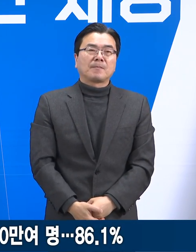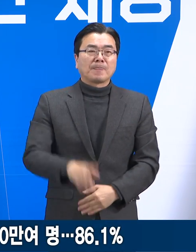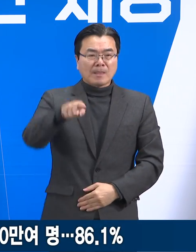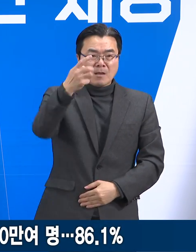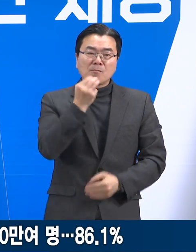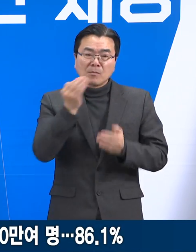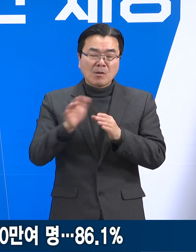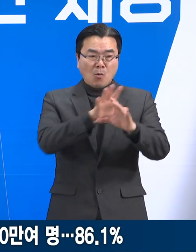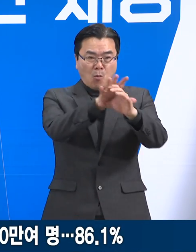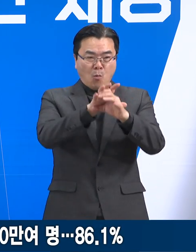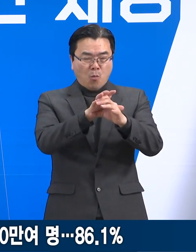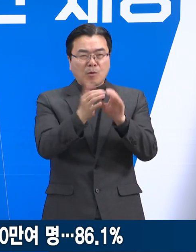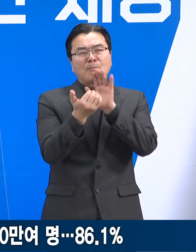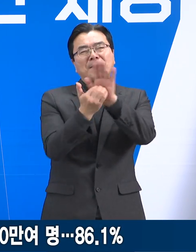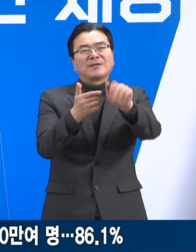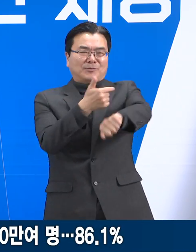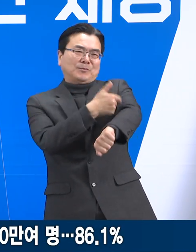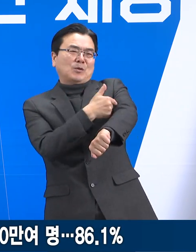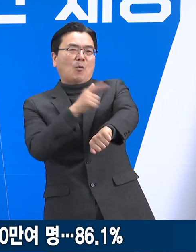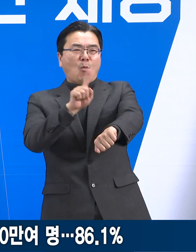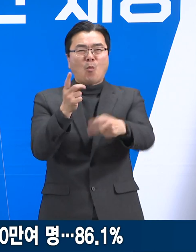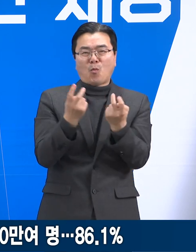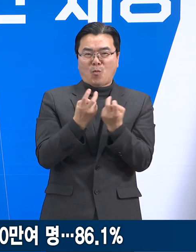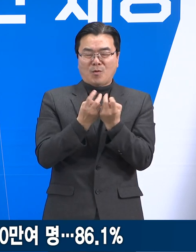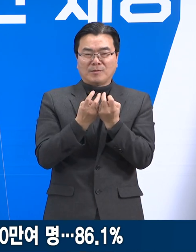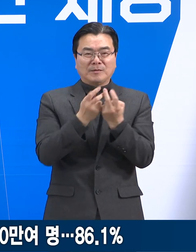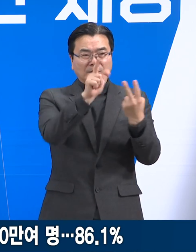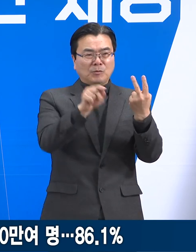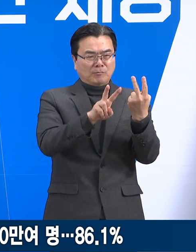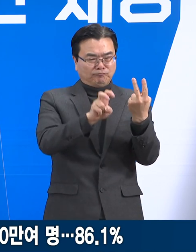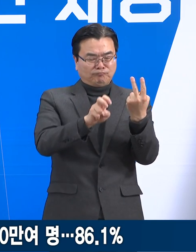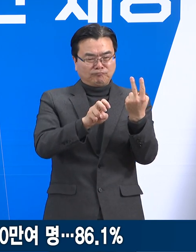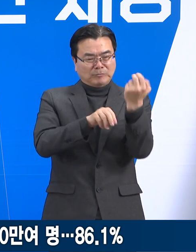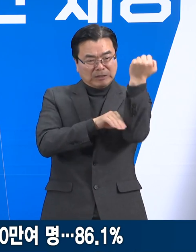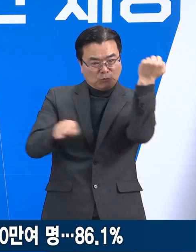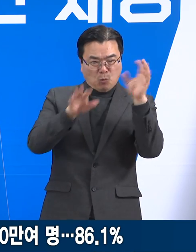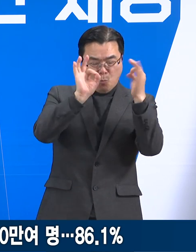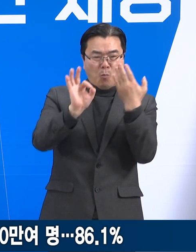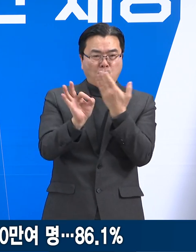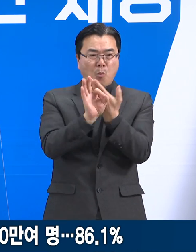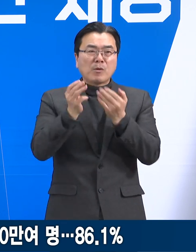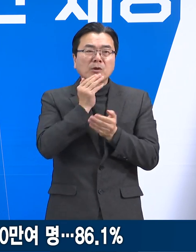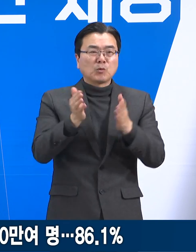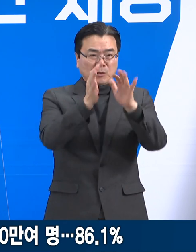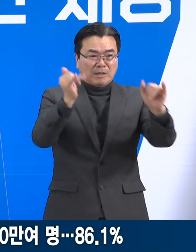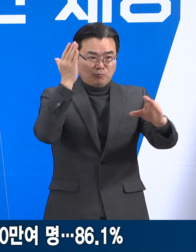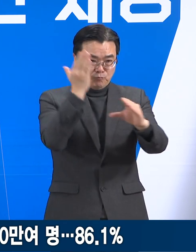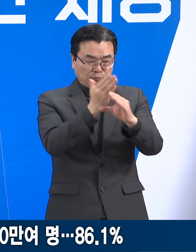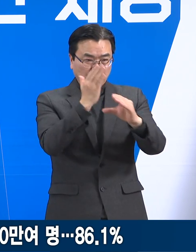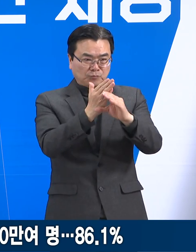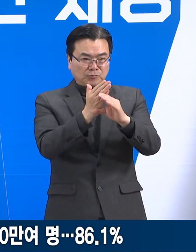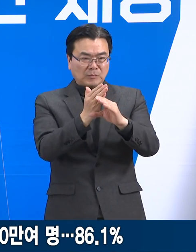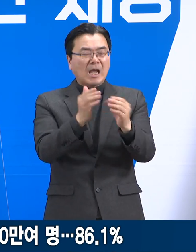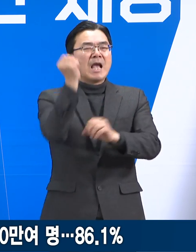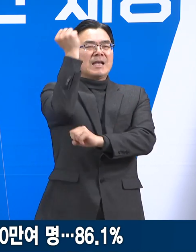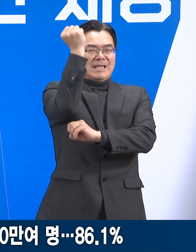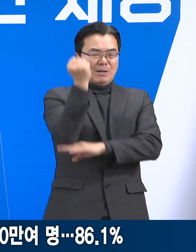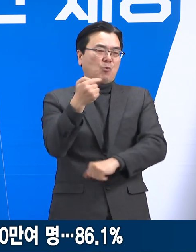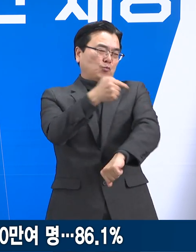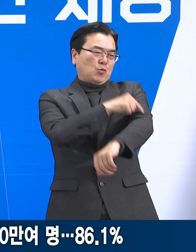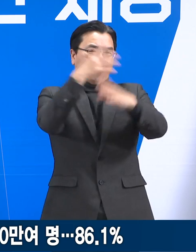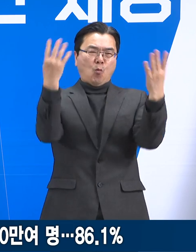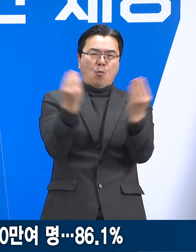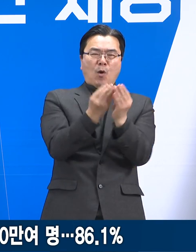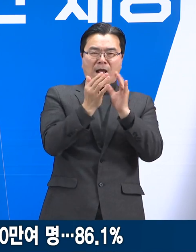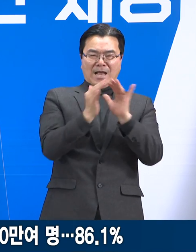다음은 경기도 코로나19 예방접종 현황입니다. 2월 20일 0시 기준 경기도민 가운데 코로나19 기본접종을 완료한